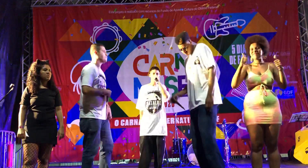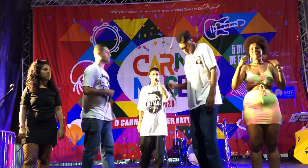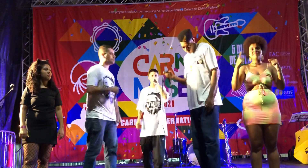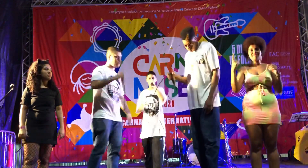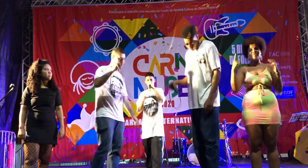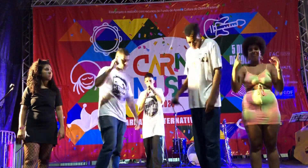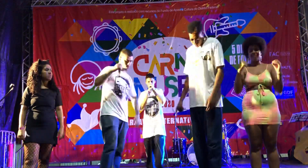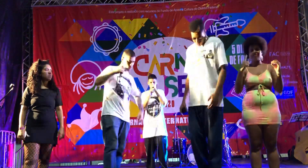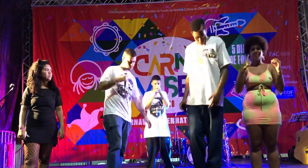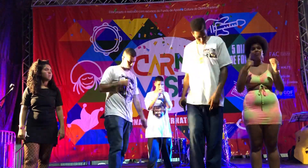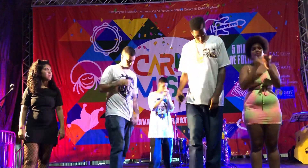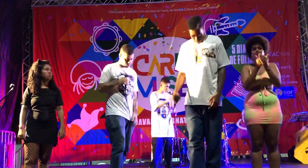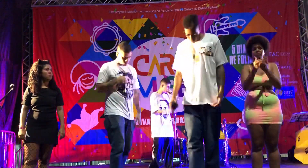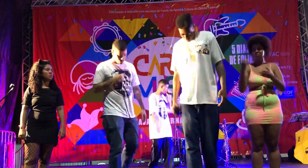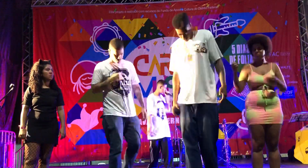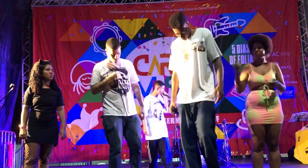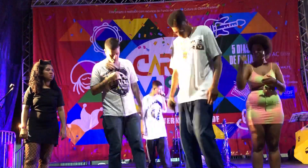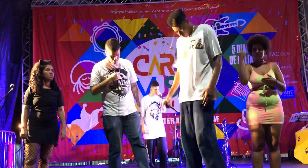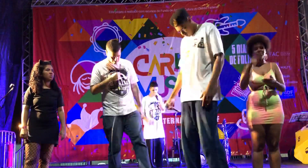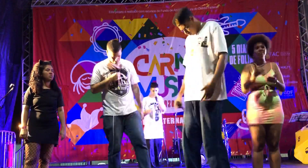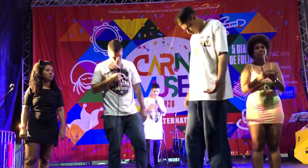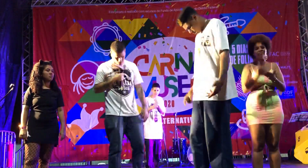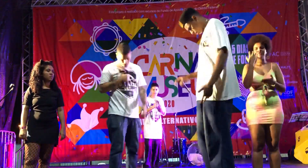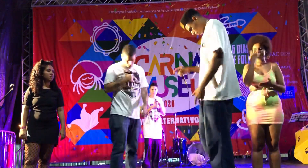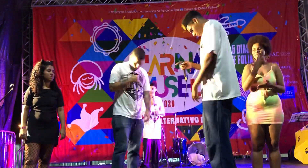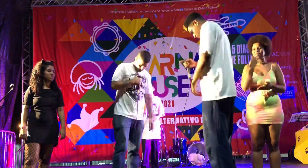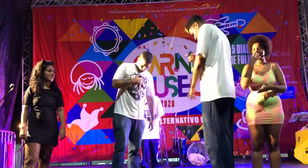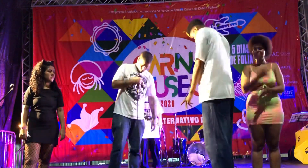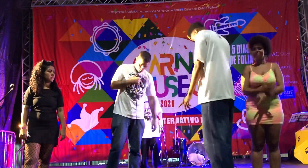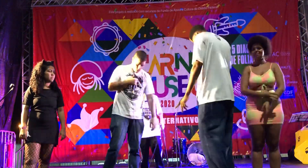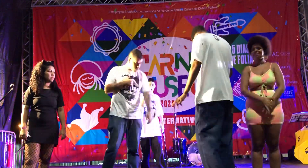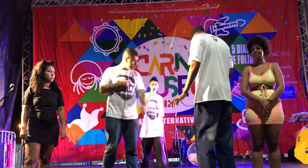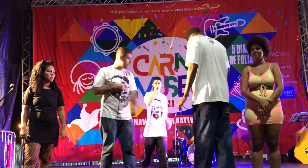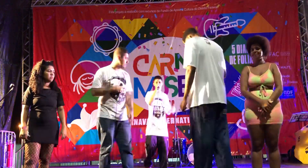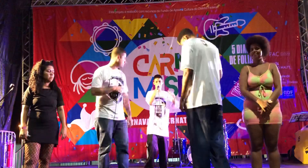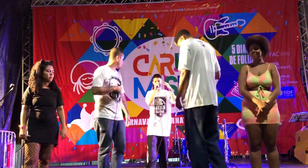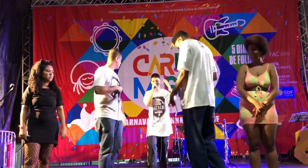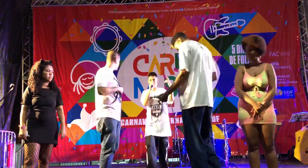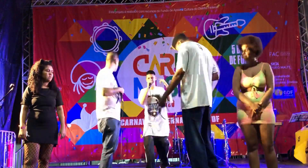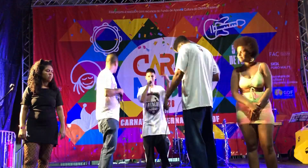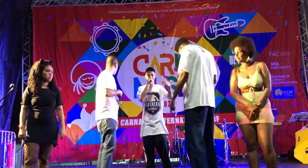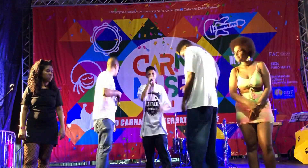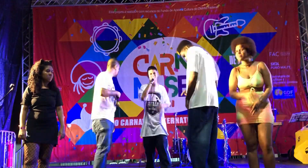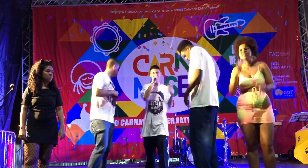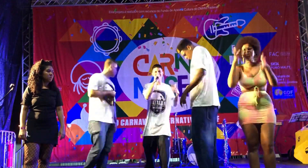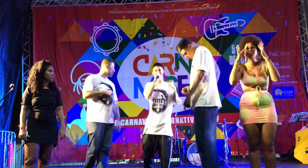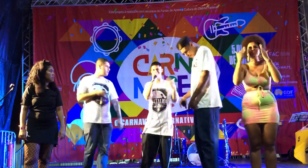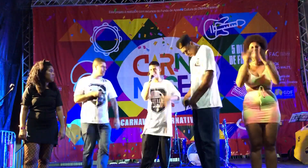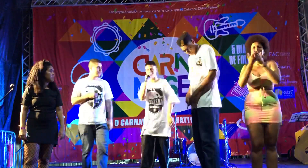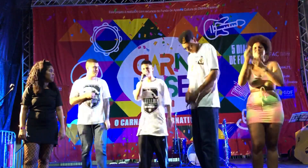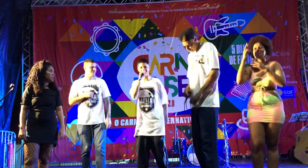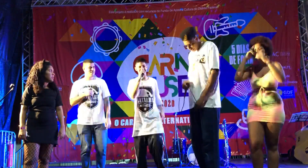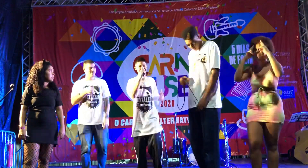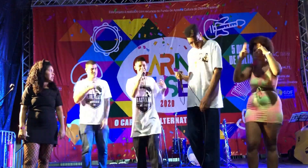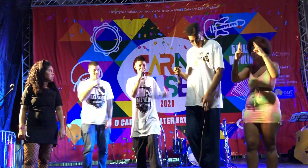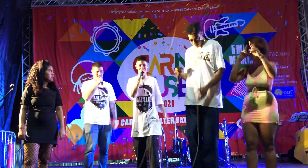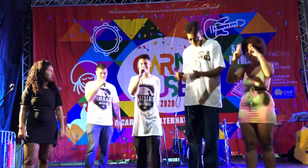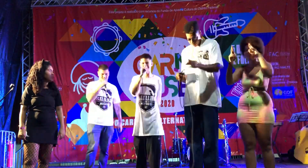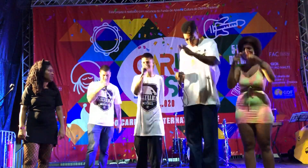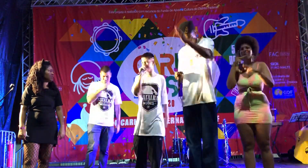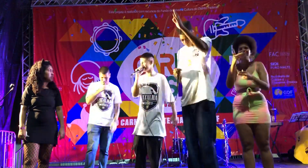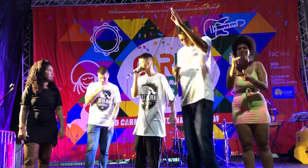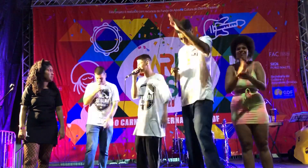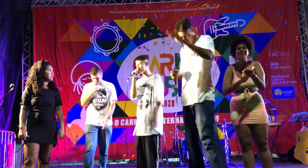1-0, ele mesmo recomeça, solta o beat! O cara vai rimando, nós vai pensando em umas respostas que não pode falar nada que